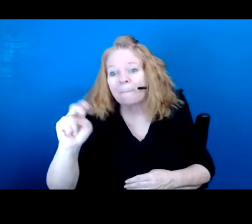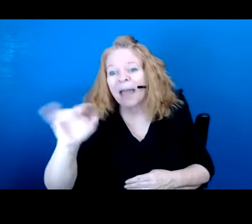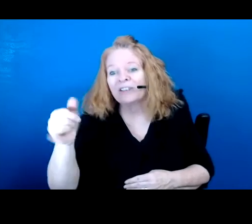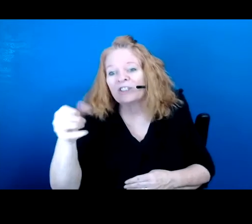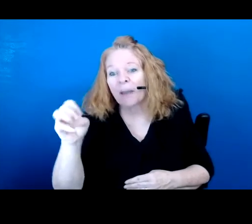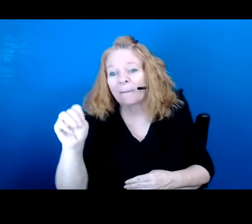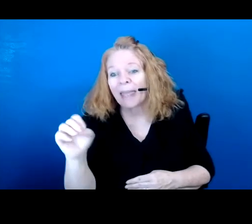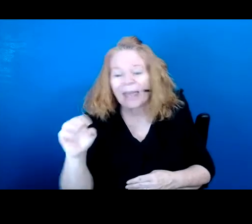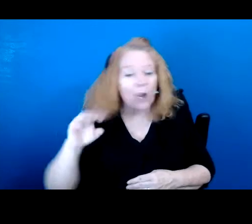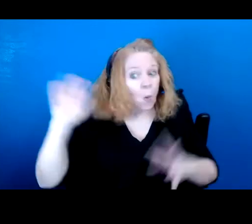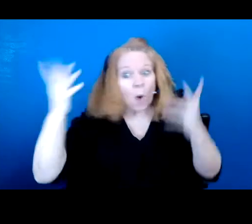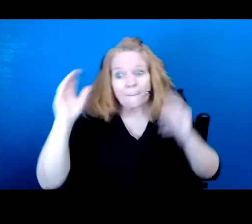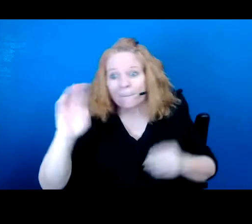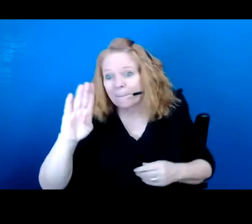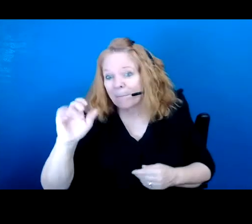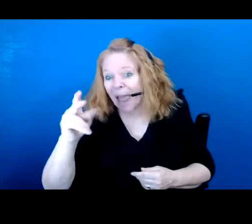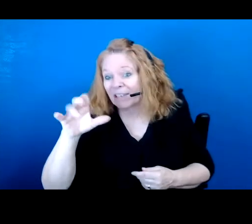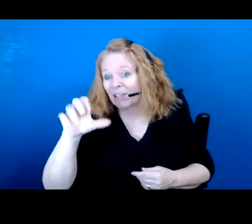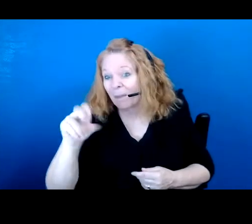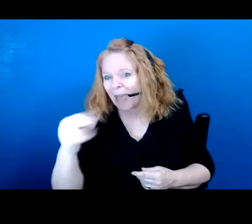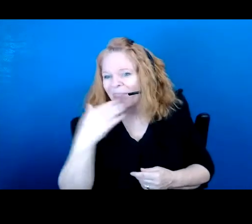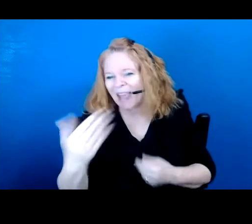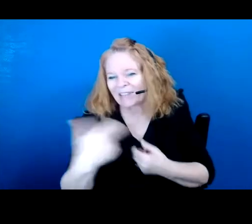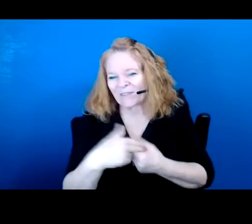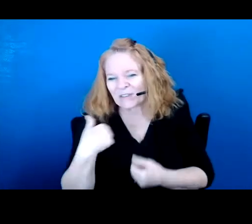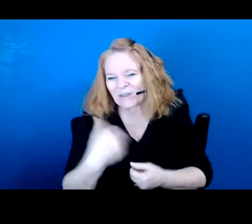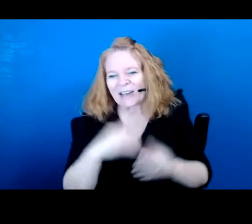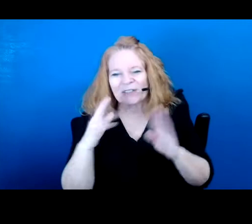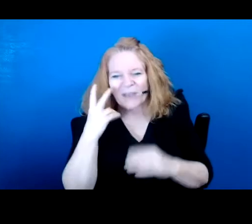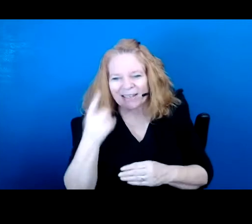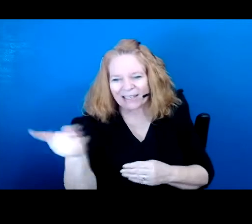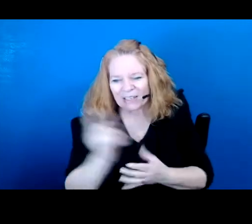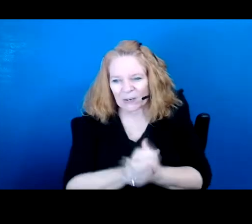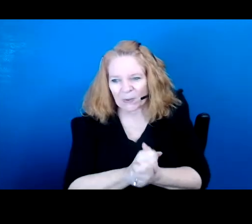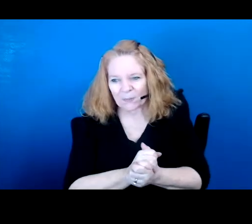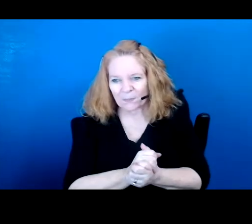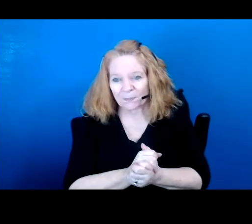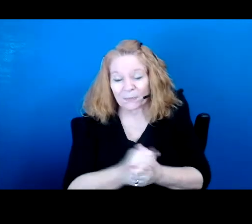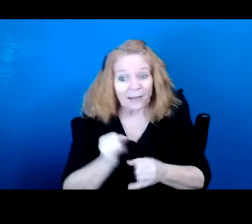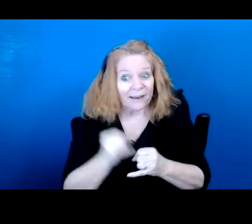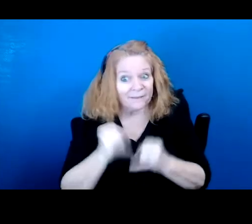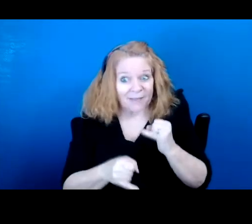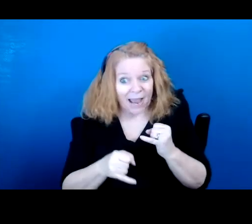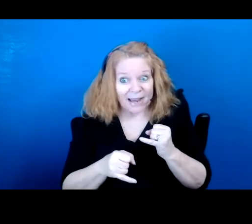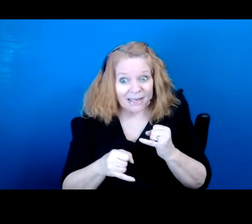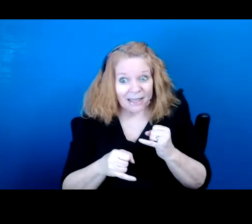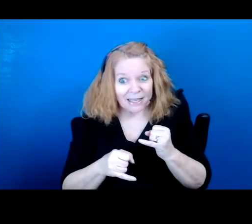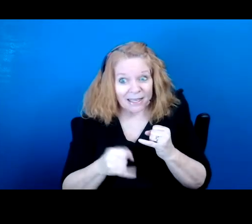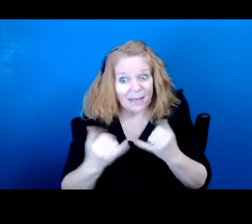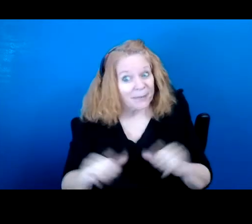hola hola hola benjamín benjamín benjamín juego qué bueno que nos acompañes benjamín que bien